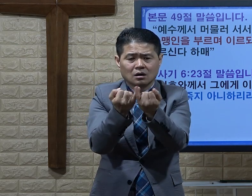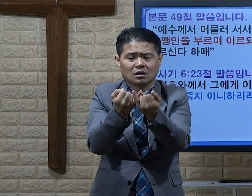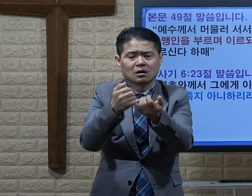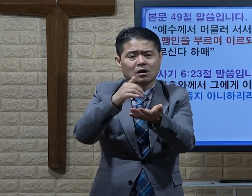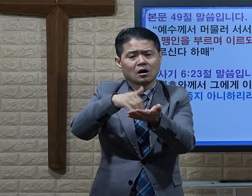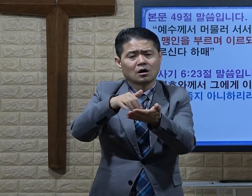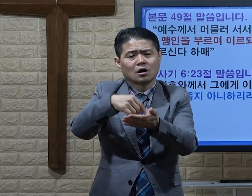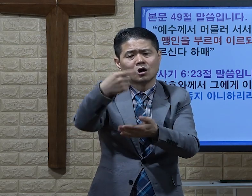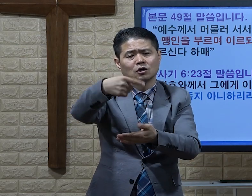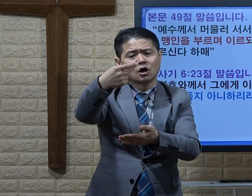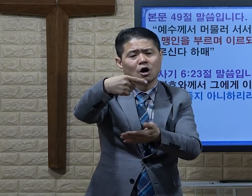남녀가